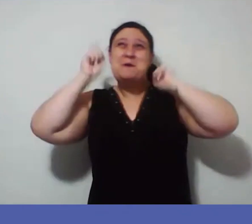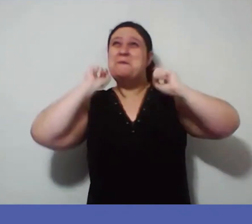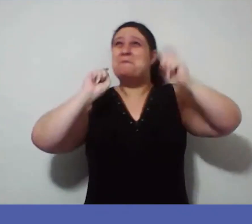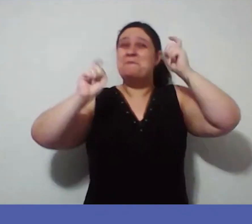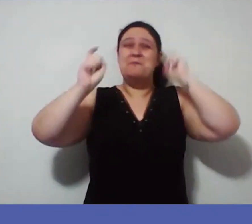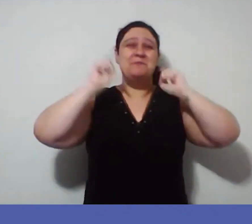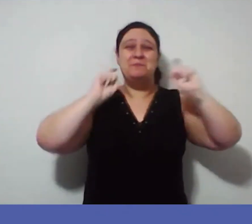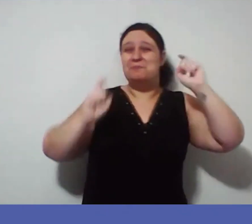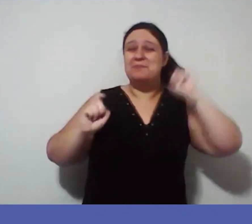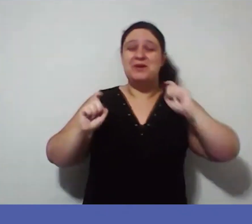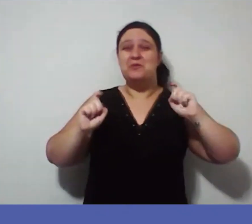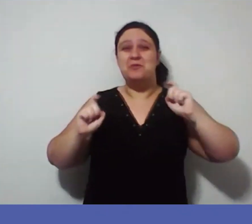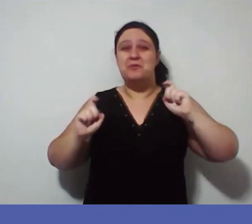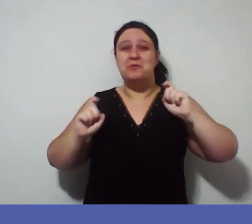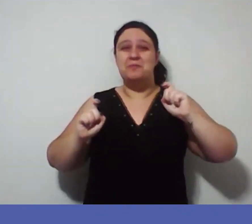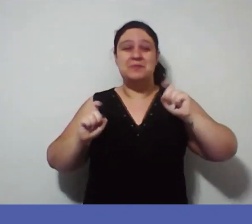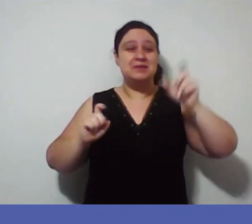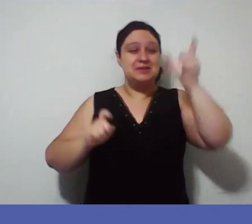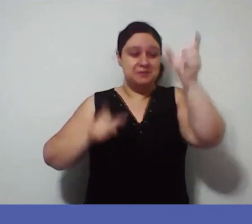para o homem ou não.